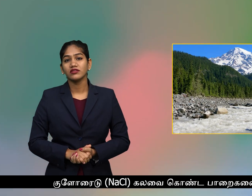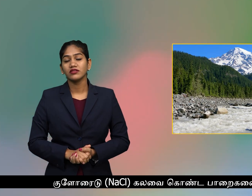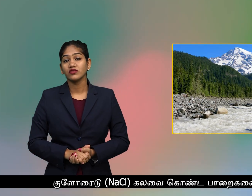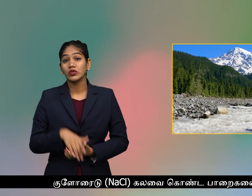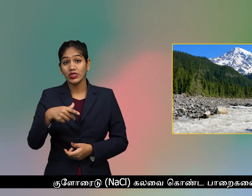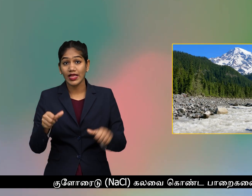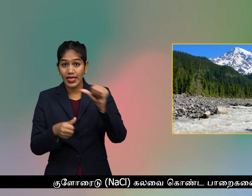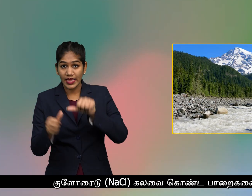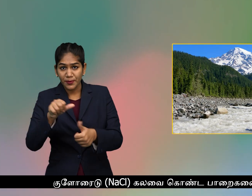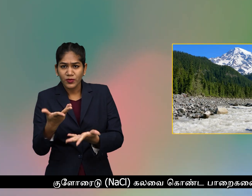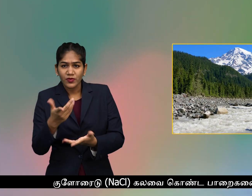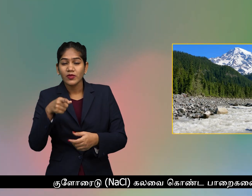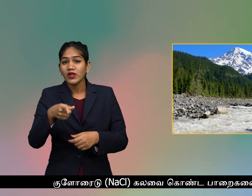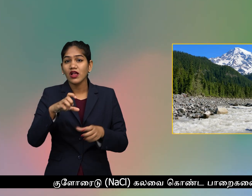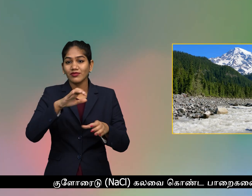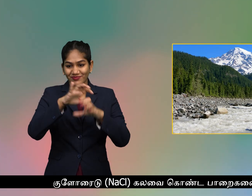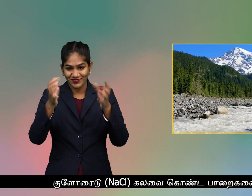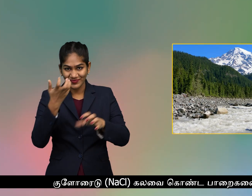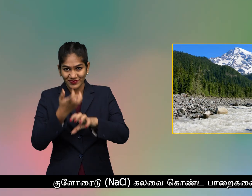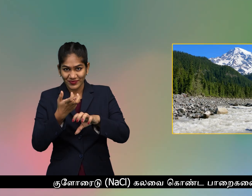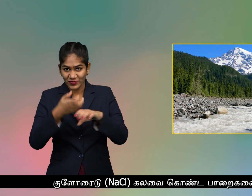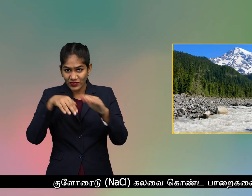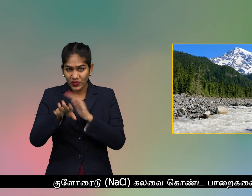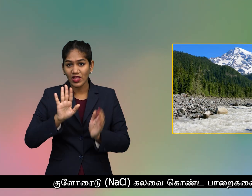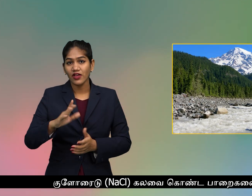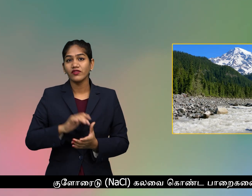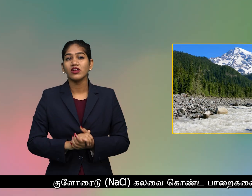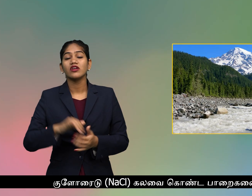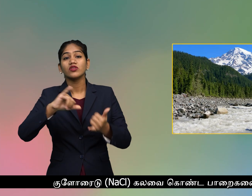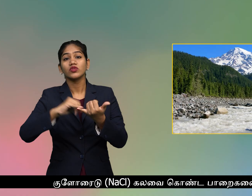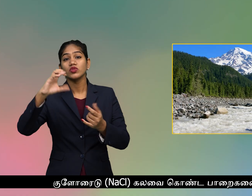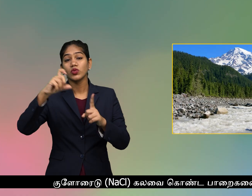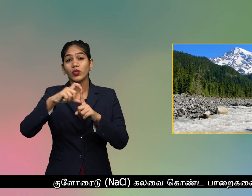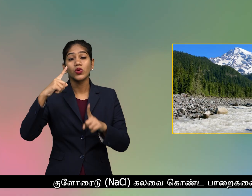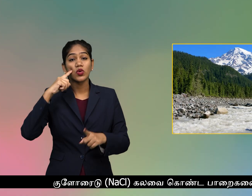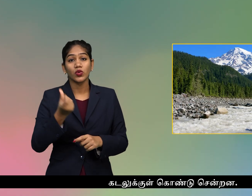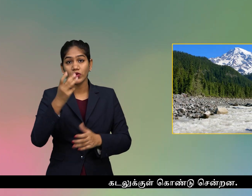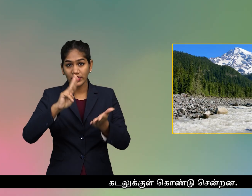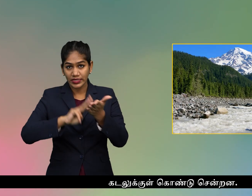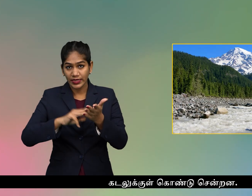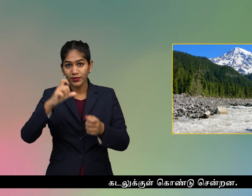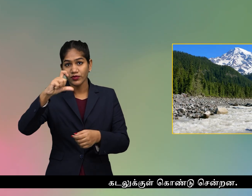குளோரைடு, அதாவது NaCl கலவை கொண்ட பாறைகளை கழுவி கடலுக்குள் கொண்டு